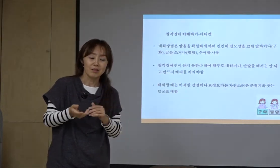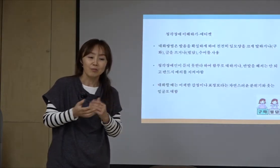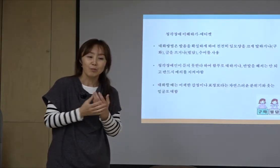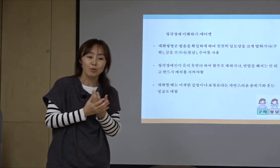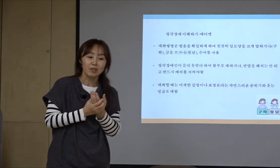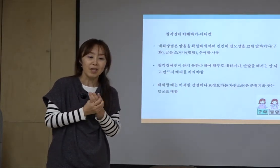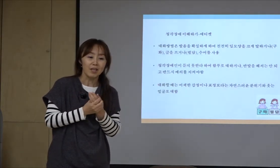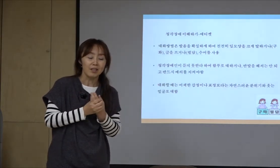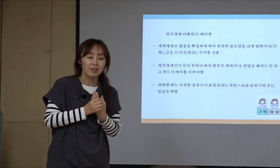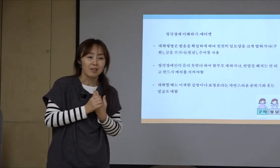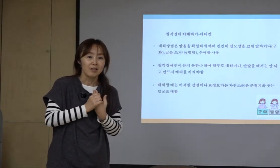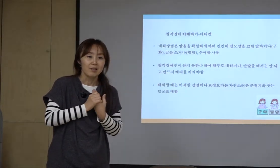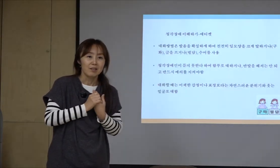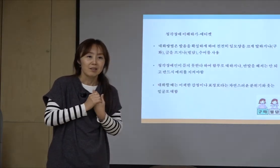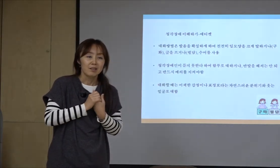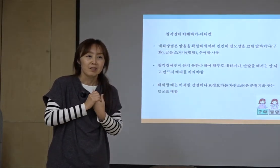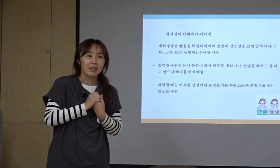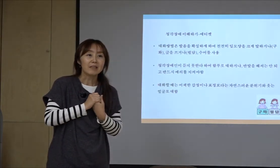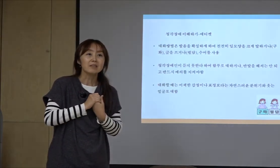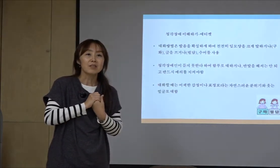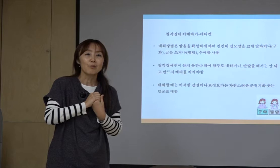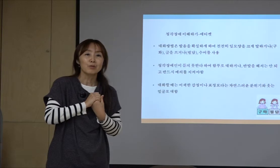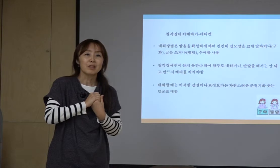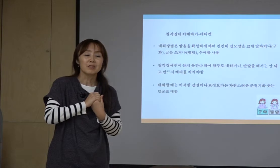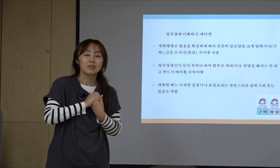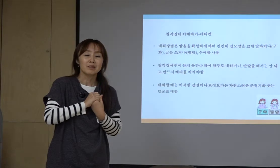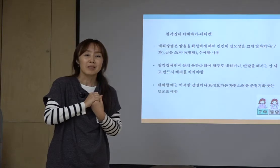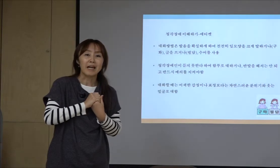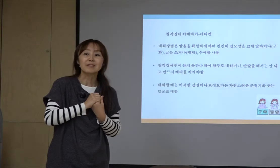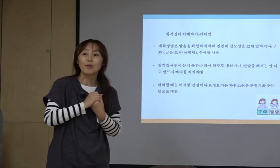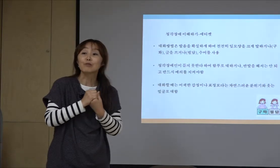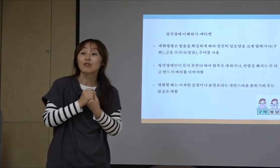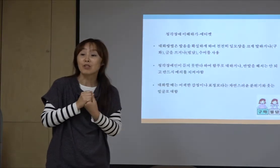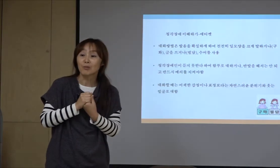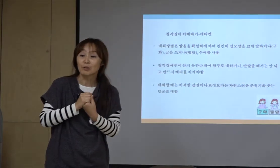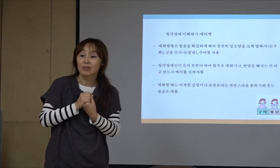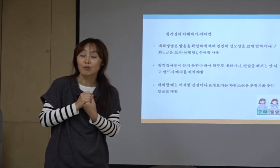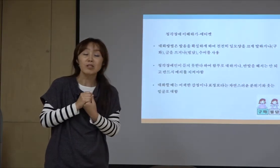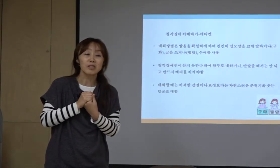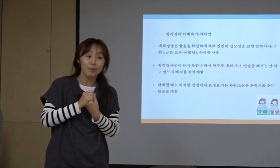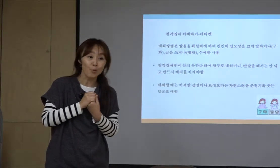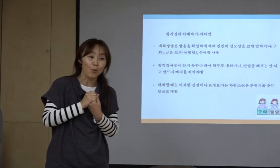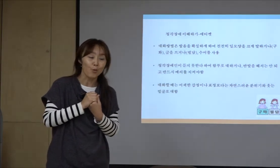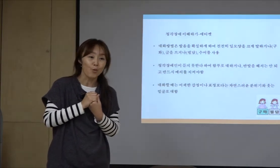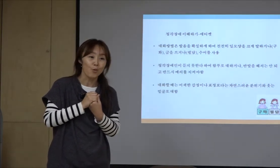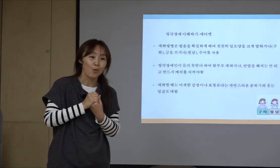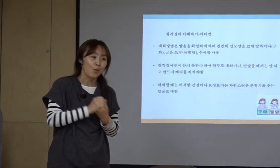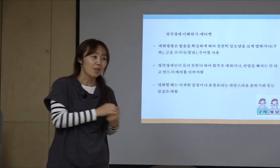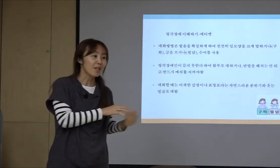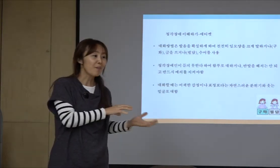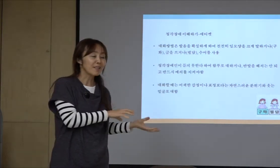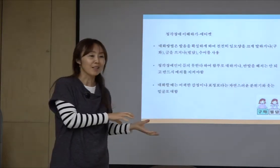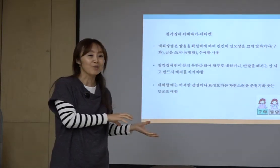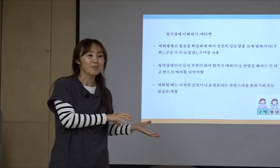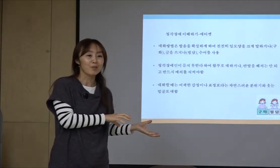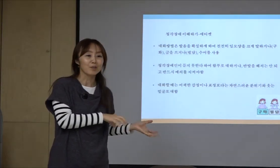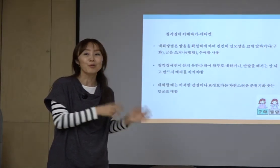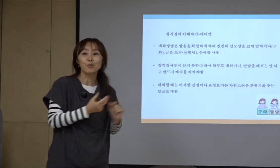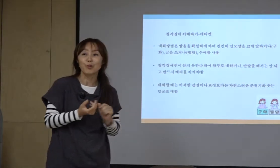시험을 보는데 다른 외국어 시험보다는 훨씬 쉽고 일반 자격증 시험보다는 조금